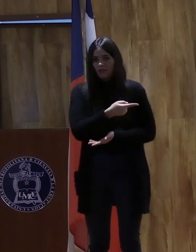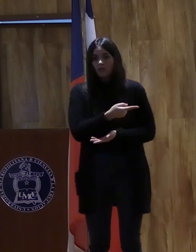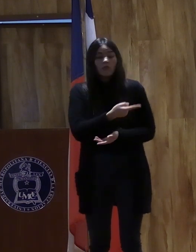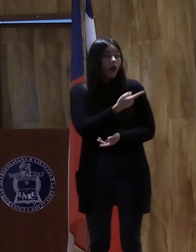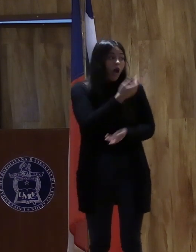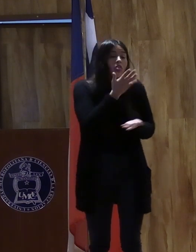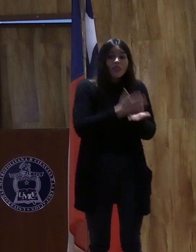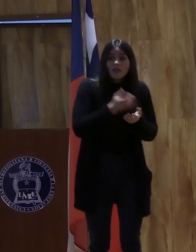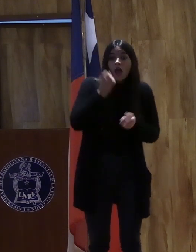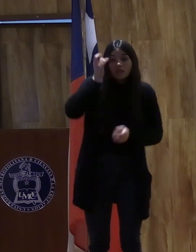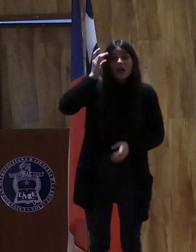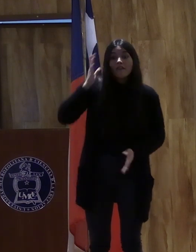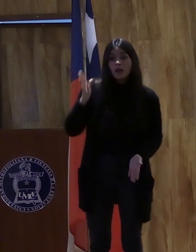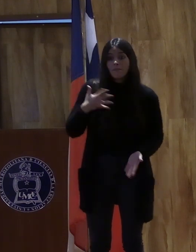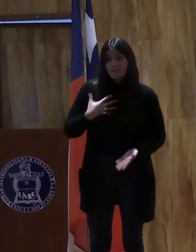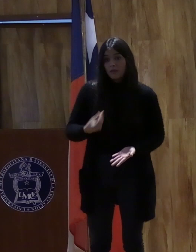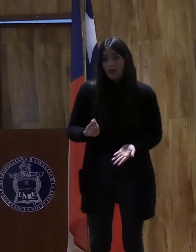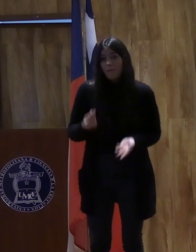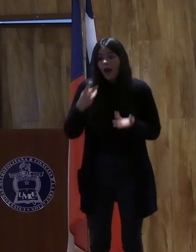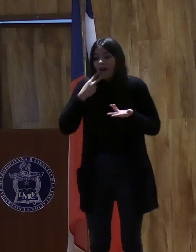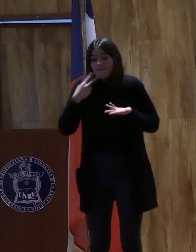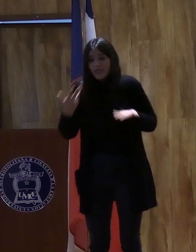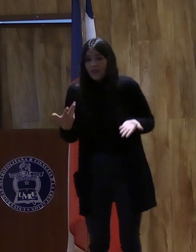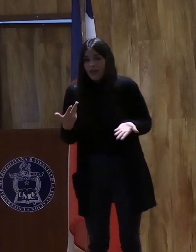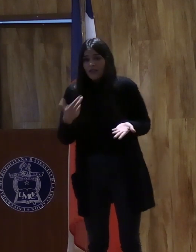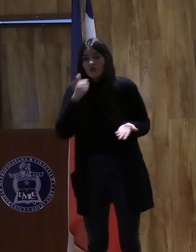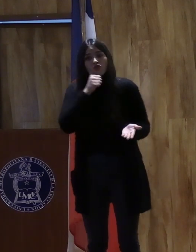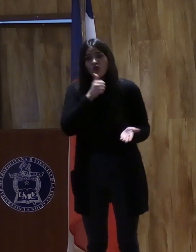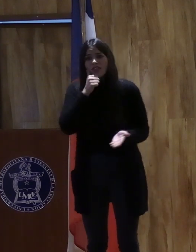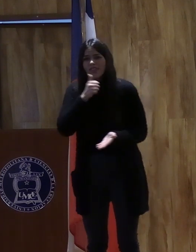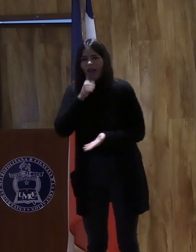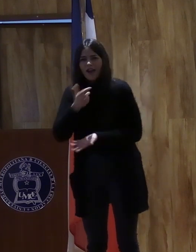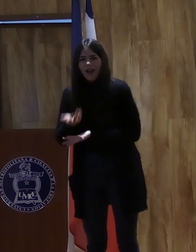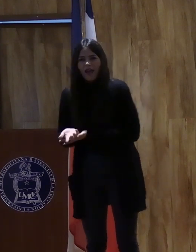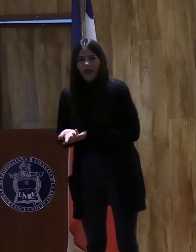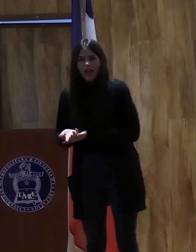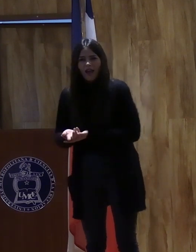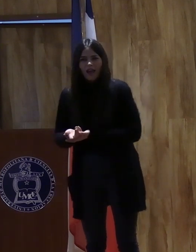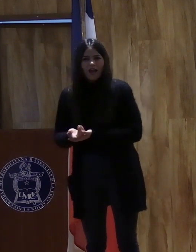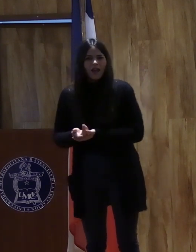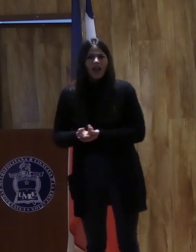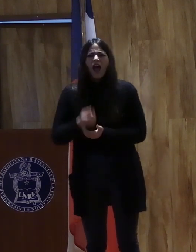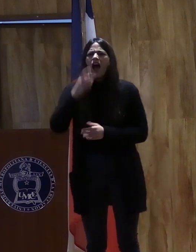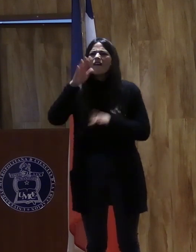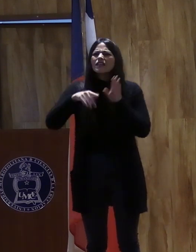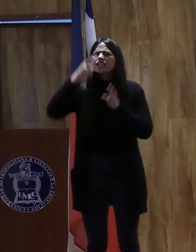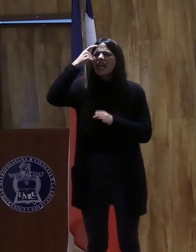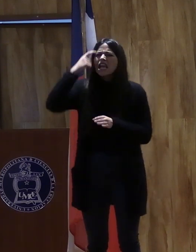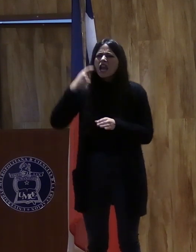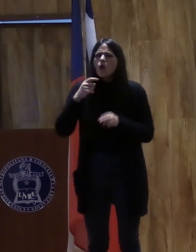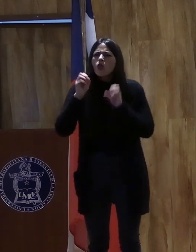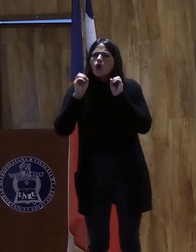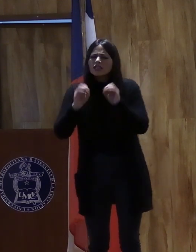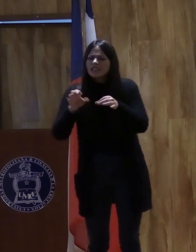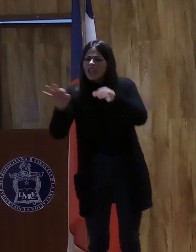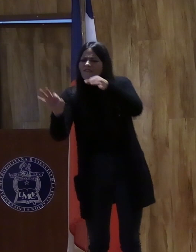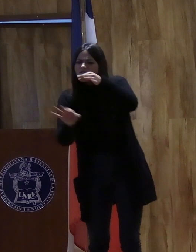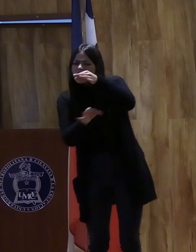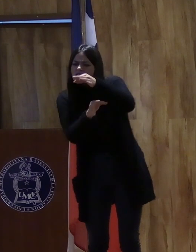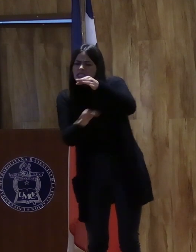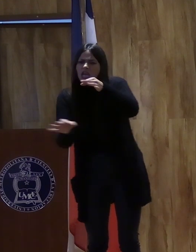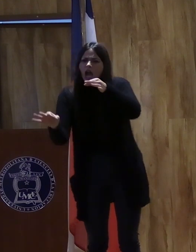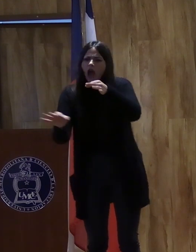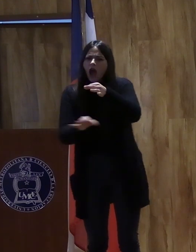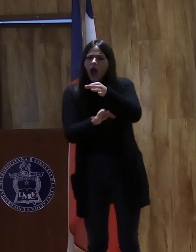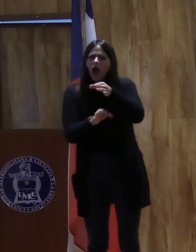podría tomar precauciones para la vida cotidiana. No se trata para resolver. Se creen que cuando uno enseña física es para que los niños